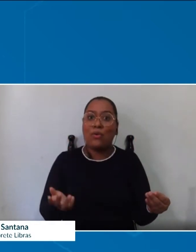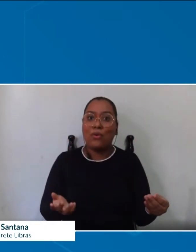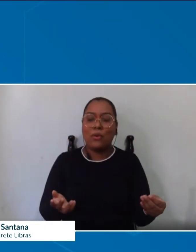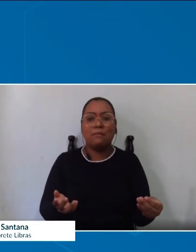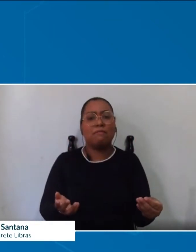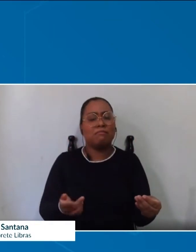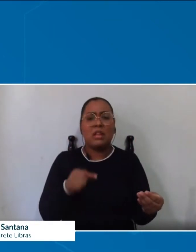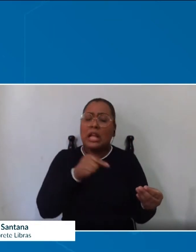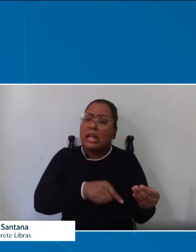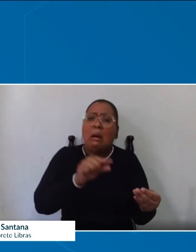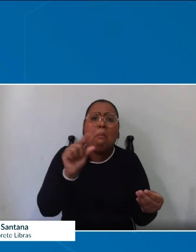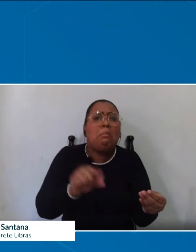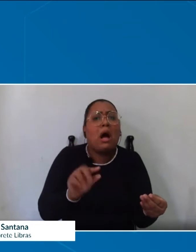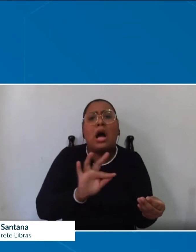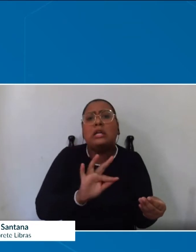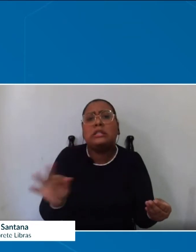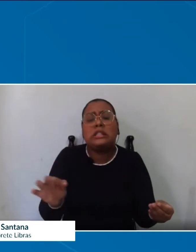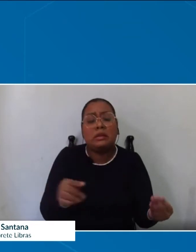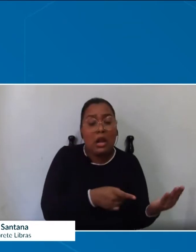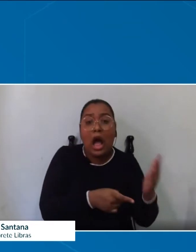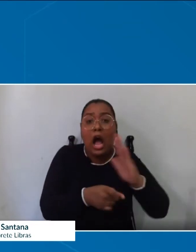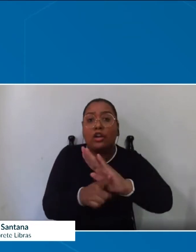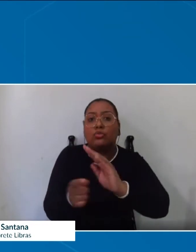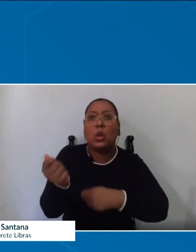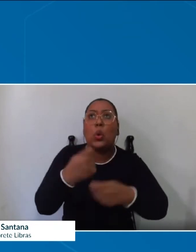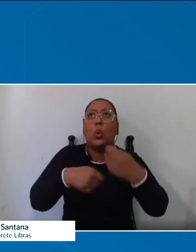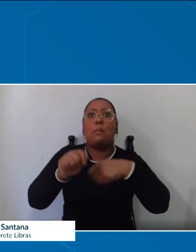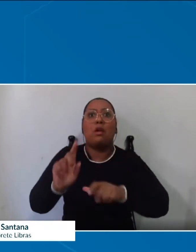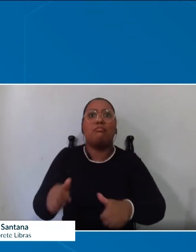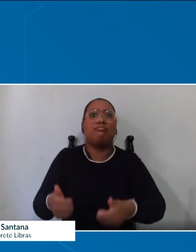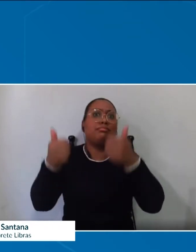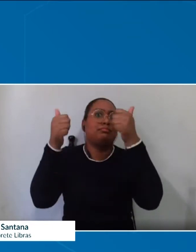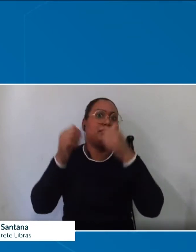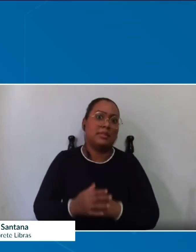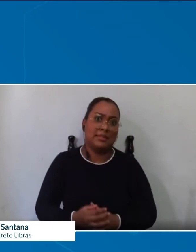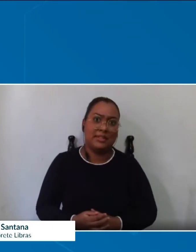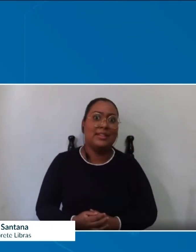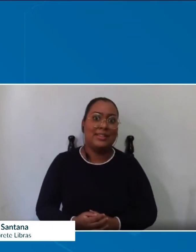um custo baixo e com um retorno econômico muito grande.